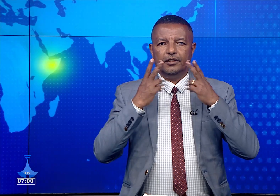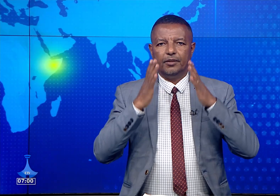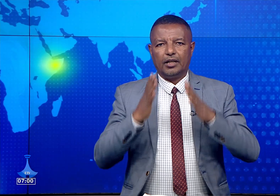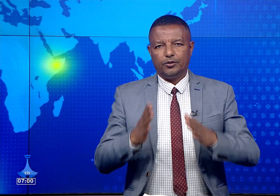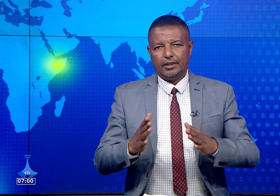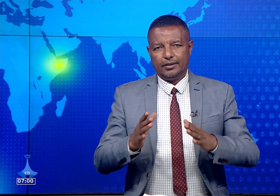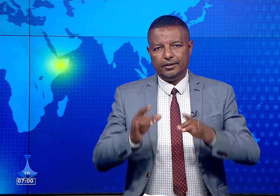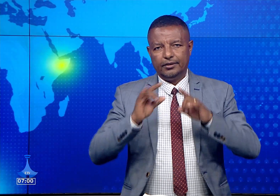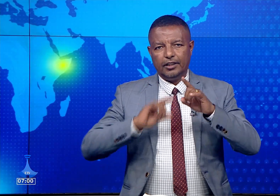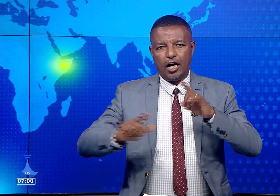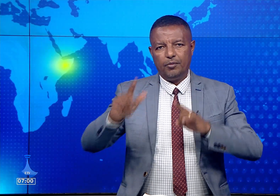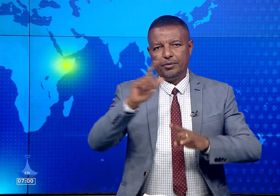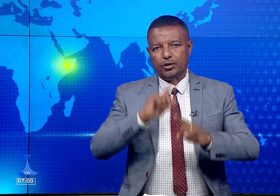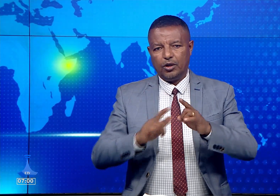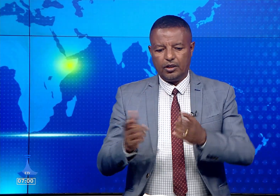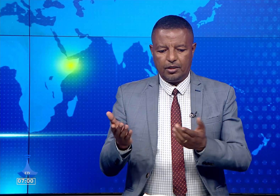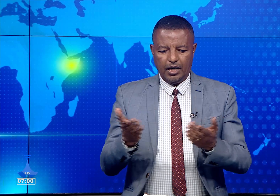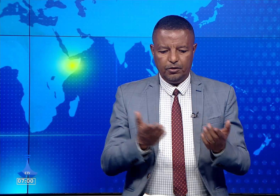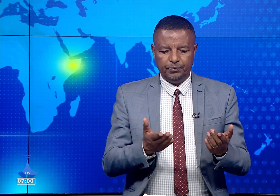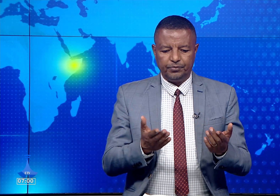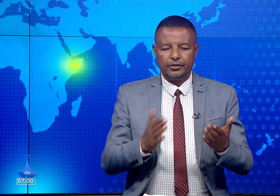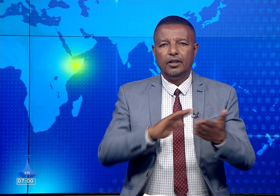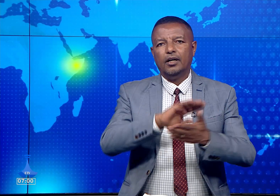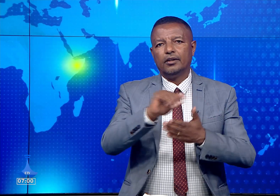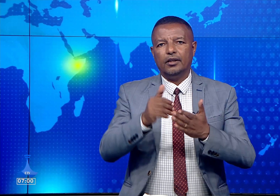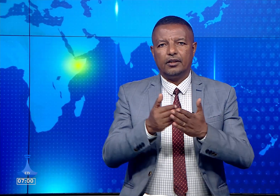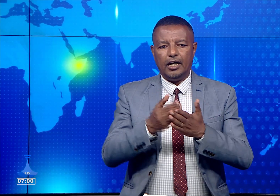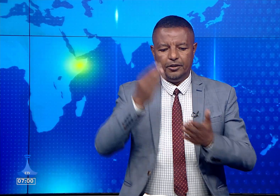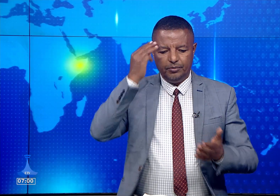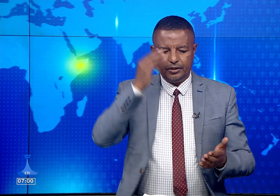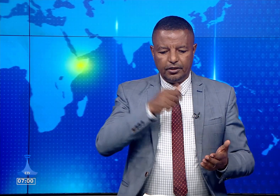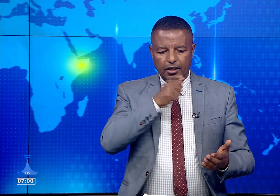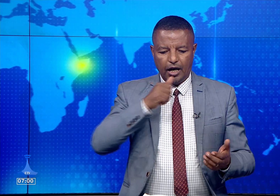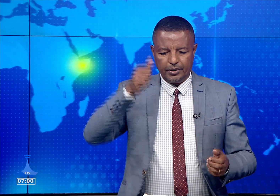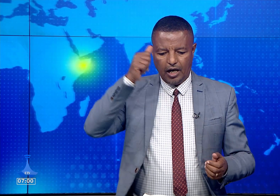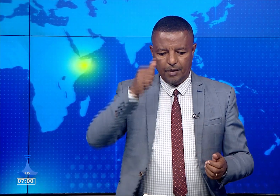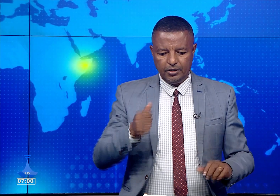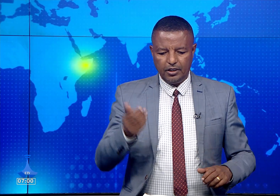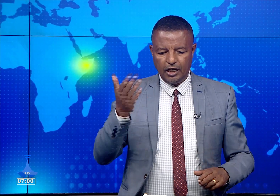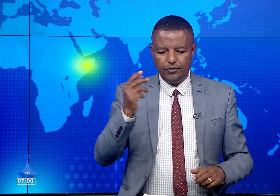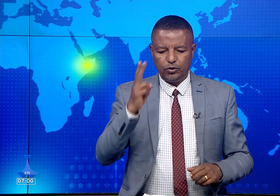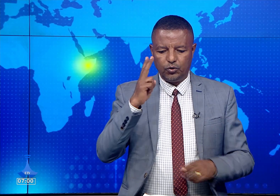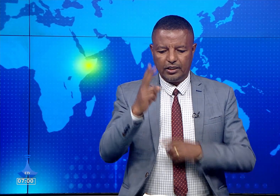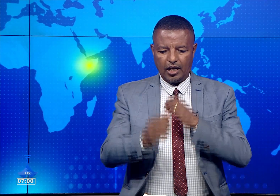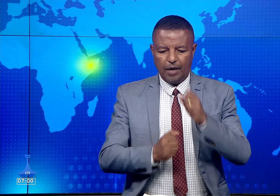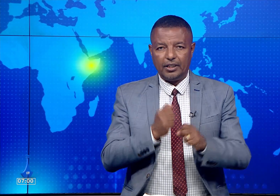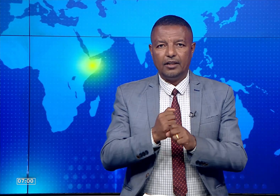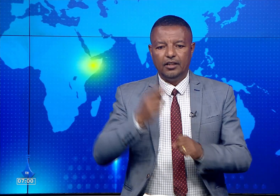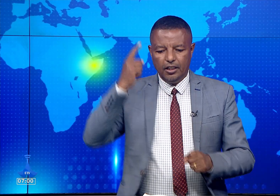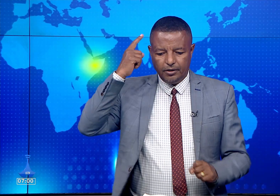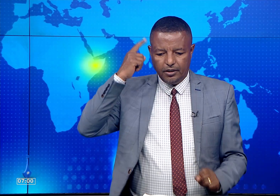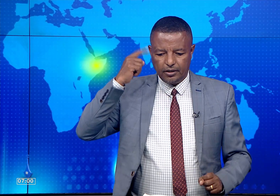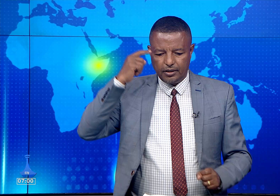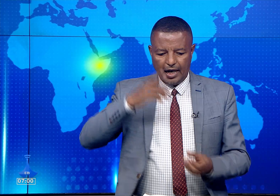ጤና ይስጥልኝ ተመልካቾቻችን፣ ዜና በምልክት ያቀርባሉ። ጠቅላይ ሚኒስትር አብይ አህመድ ላለፉት 2